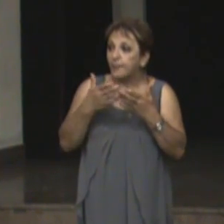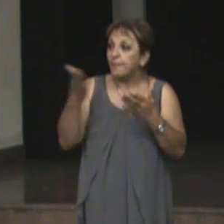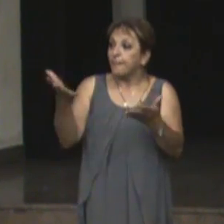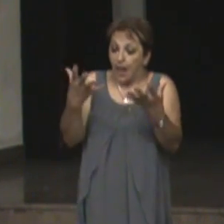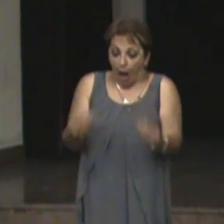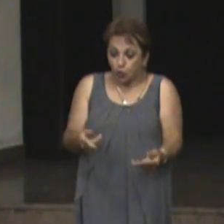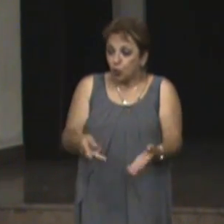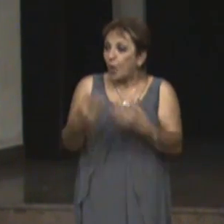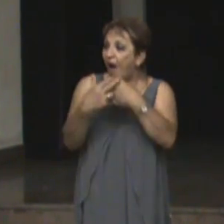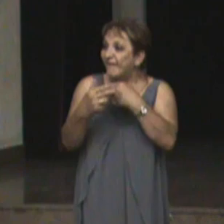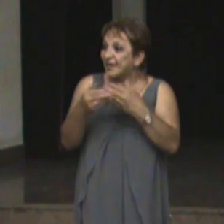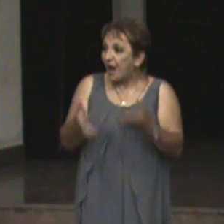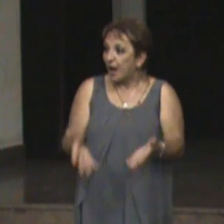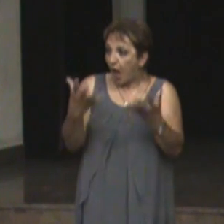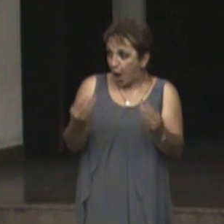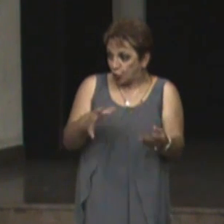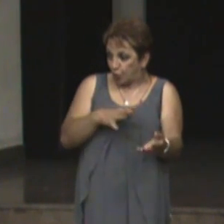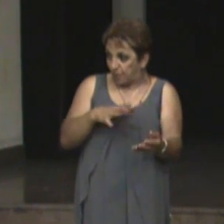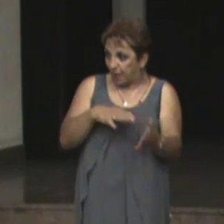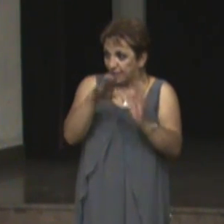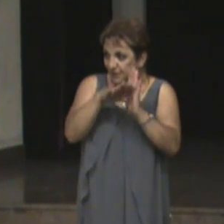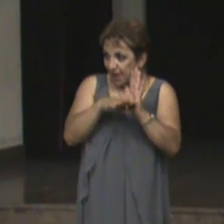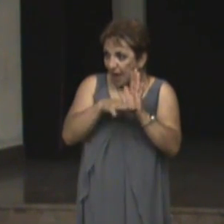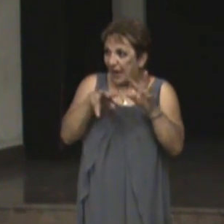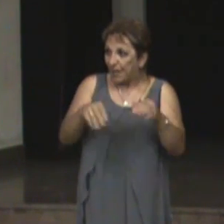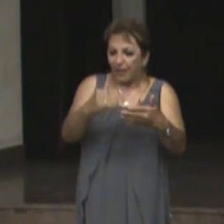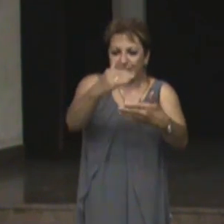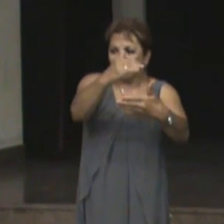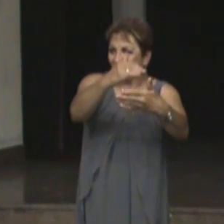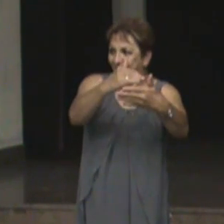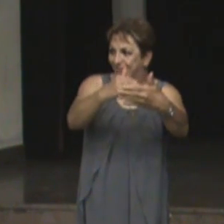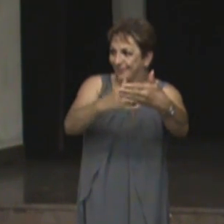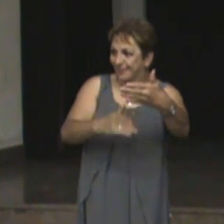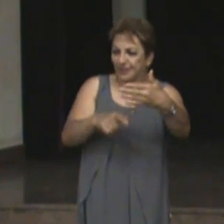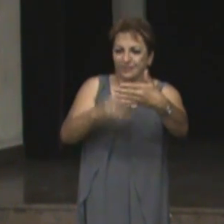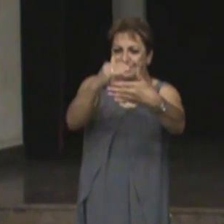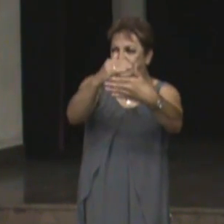այսօրվա, այն որ ես ծրագրավորել էի ըստ հերթականության ընթերցել,